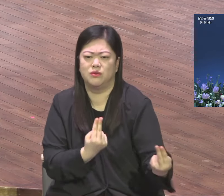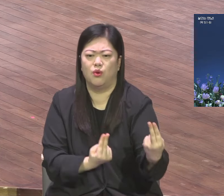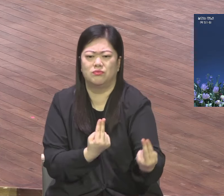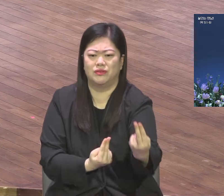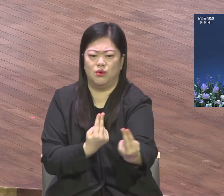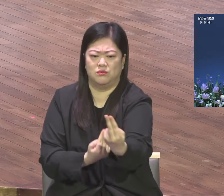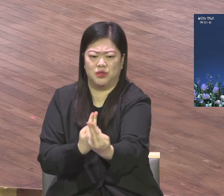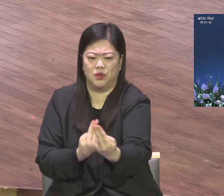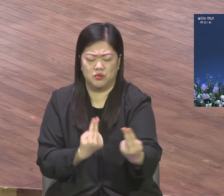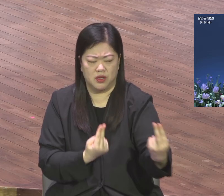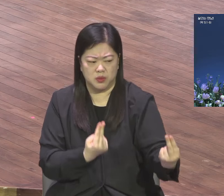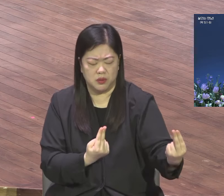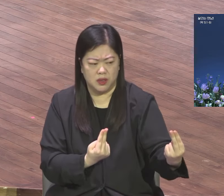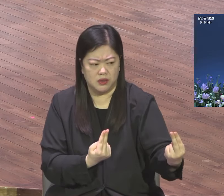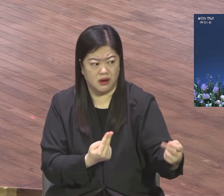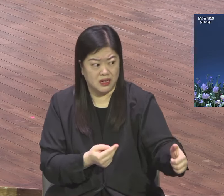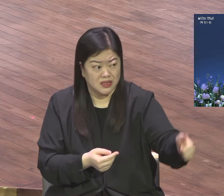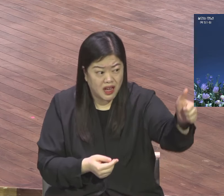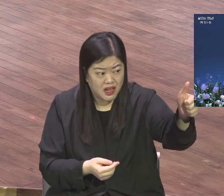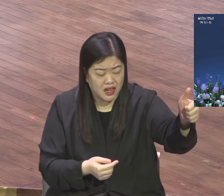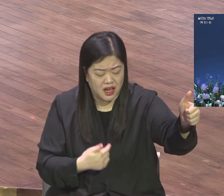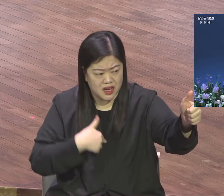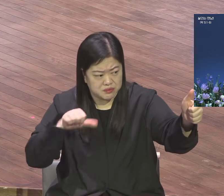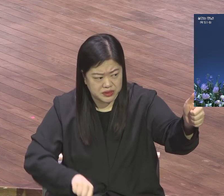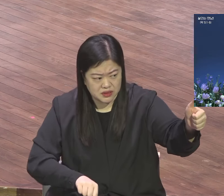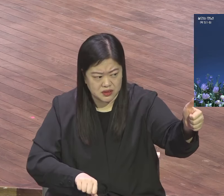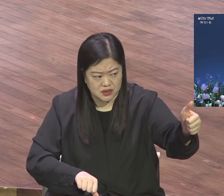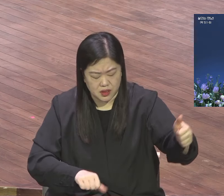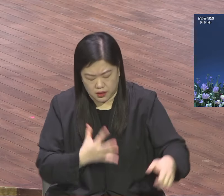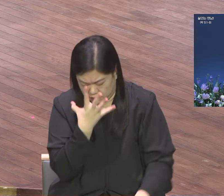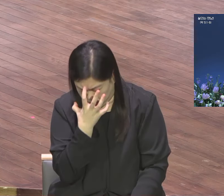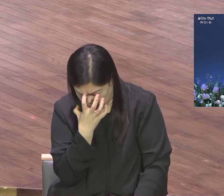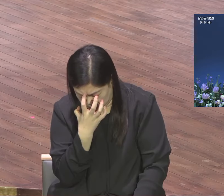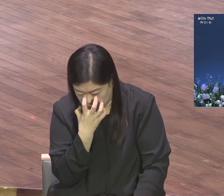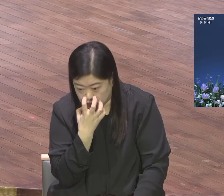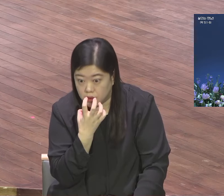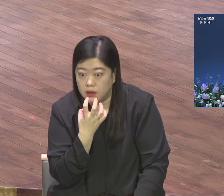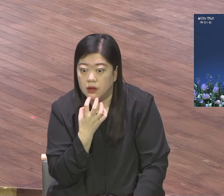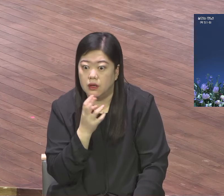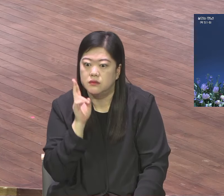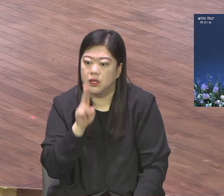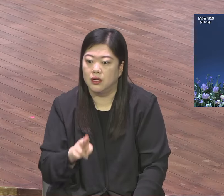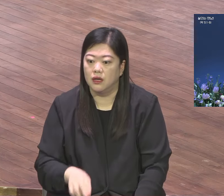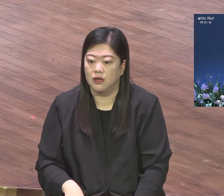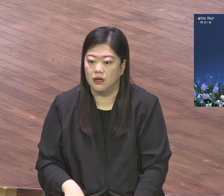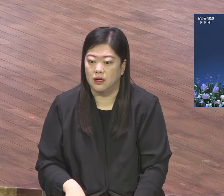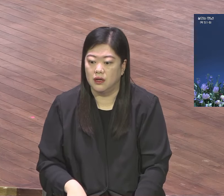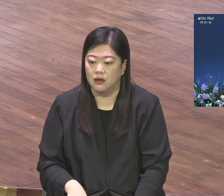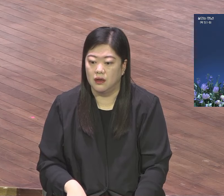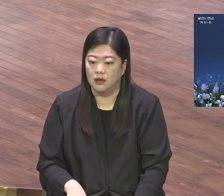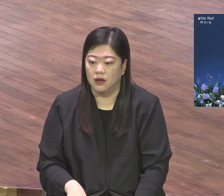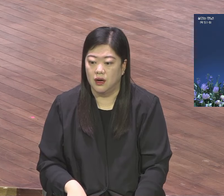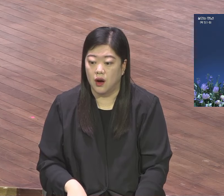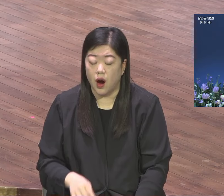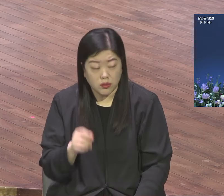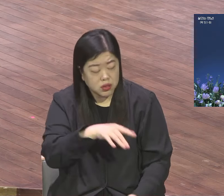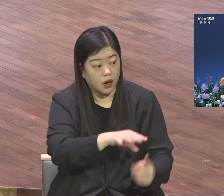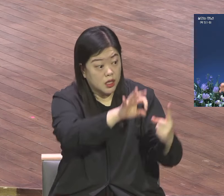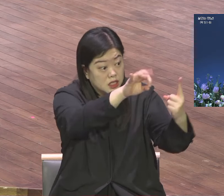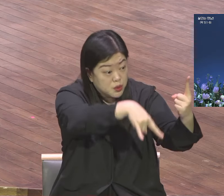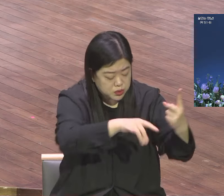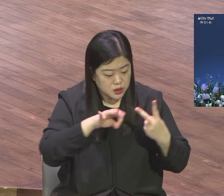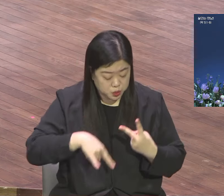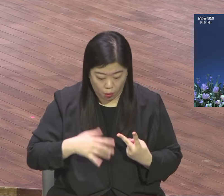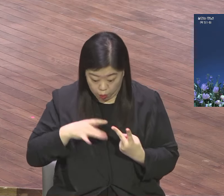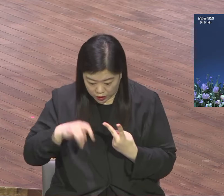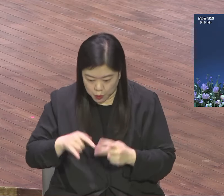경우에는 그 주어진 수치심은 극대화되고 모든 것을 경쟁